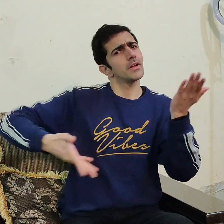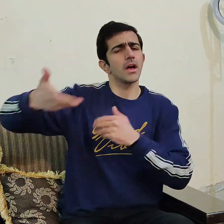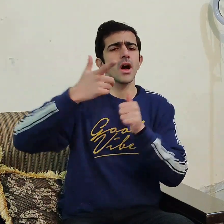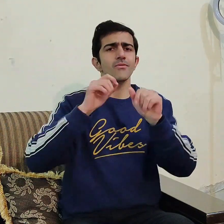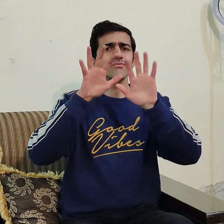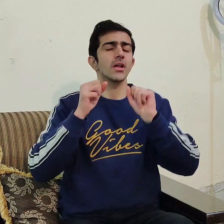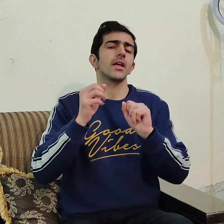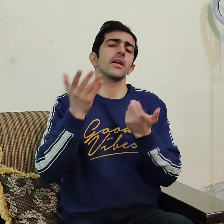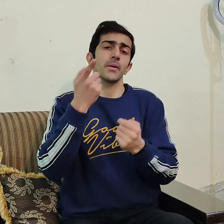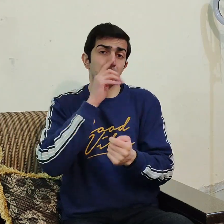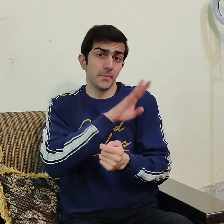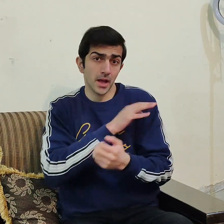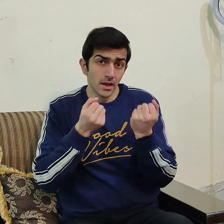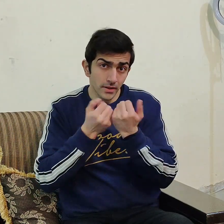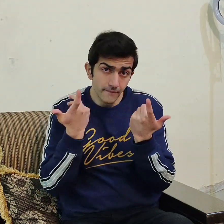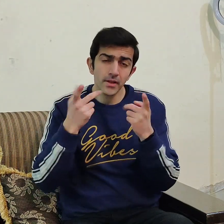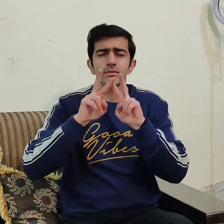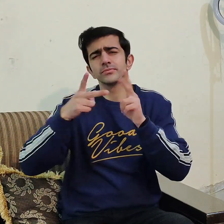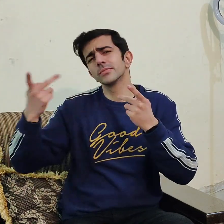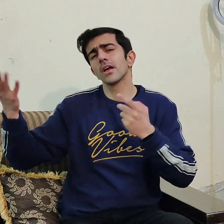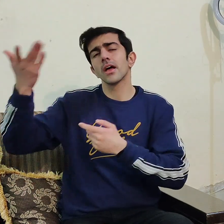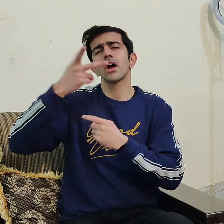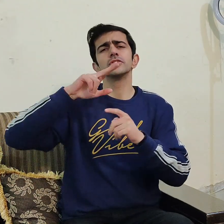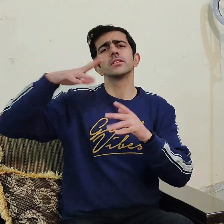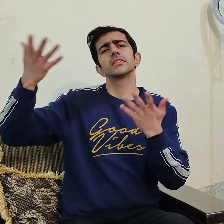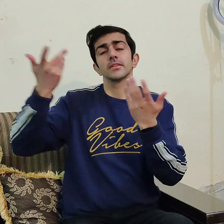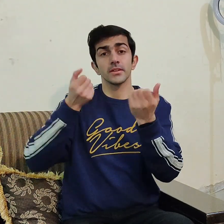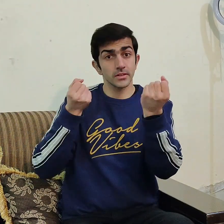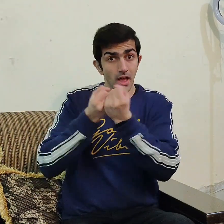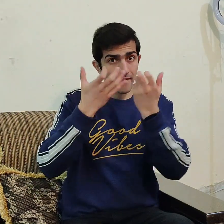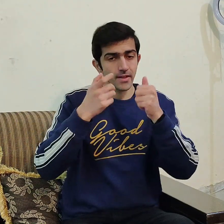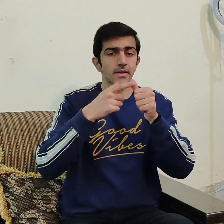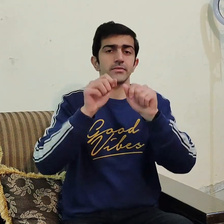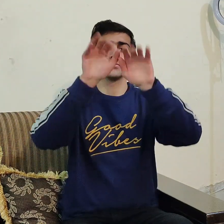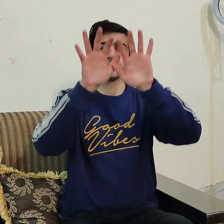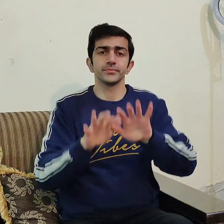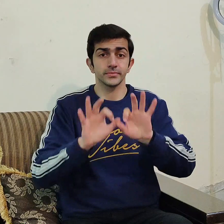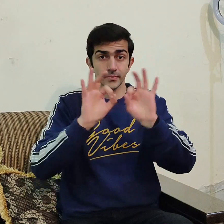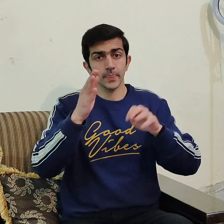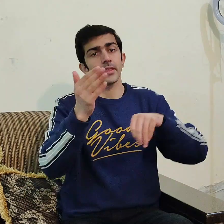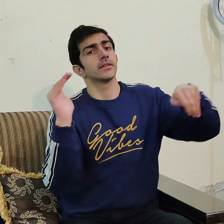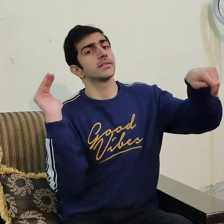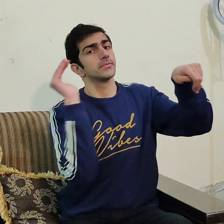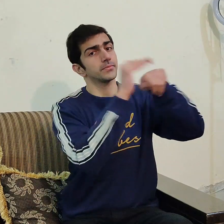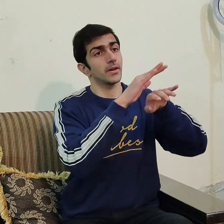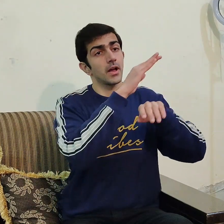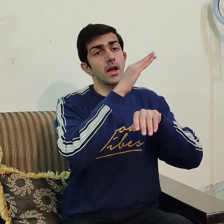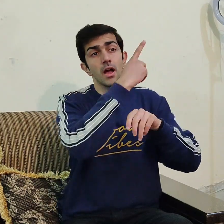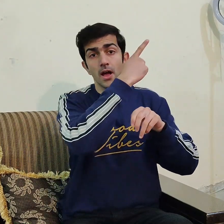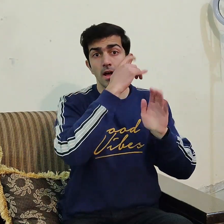लैंग्वेज स्ट्रेंथ होती है, बट कोई बात नहीं, वो अपनी फैमिली से सपोर्ट ले सकते हैं जो उनके लिए आवाज़ बन के उनको रिटर्न लिख के दे सकें,